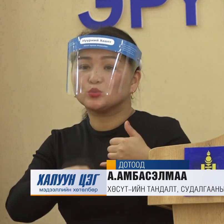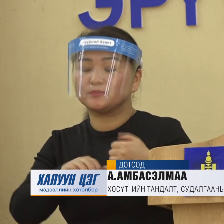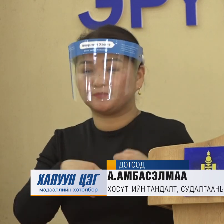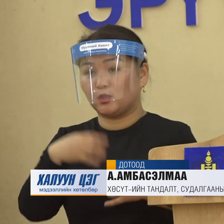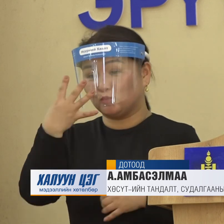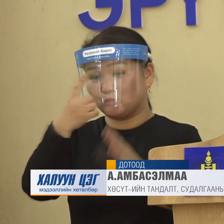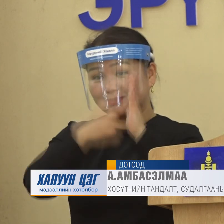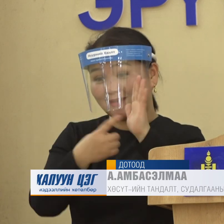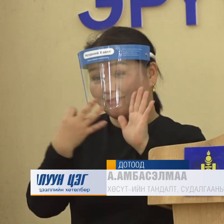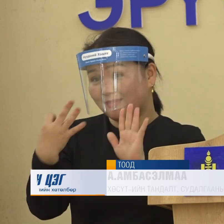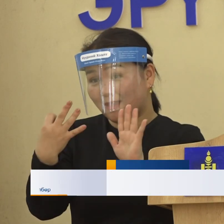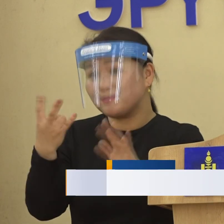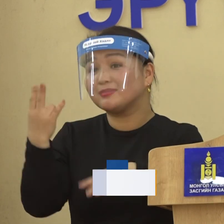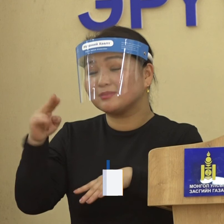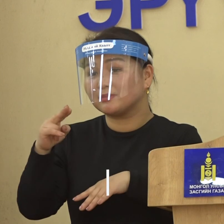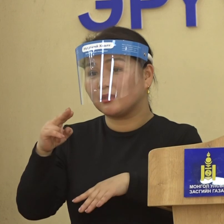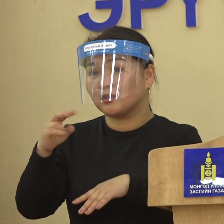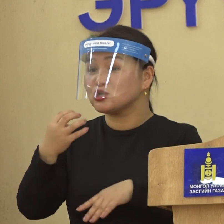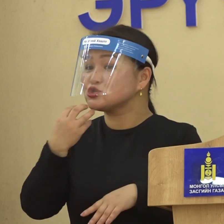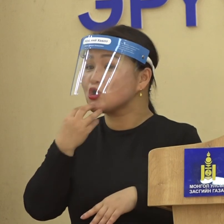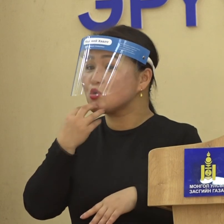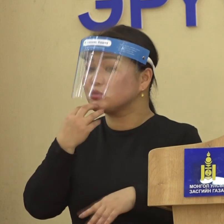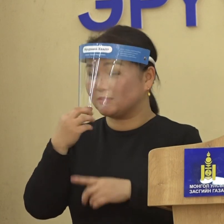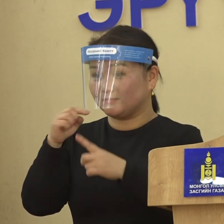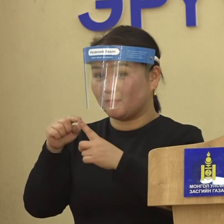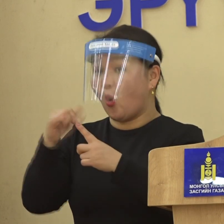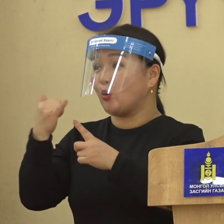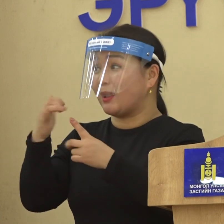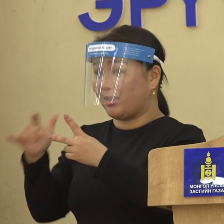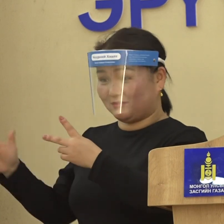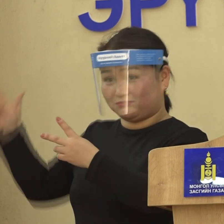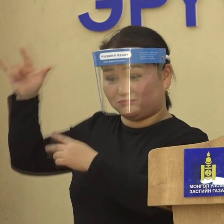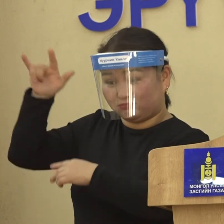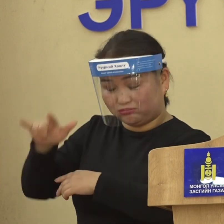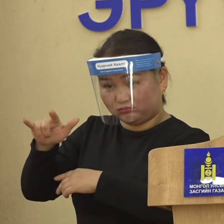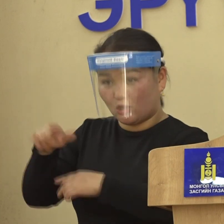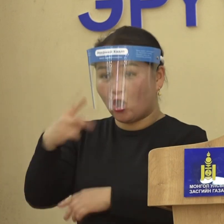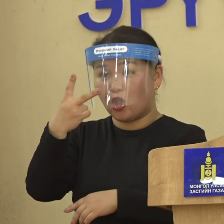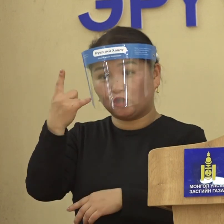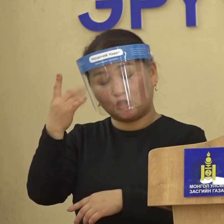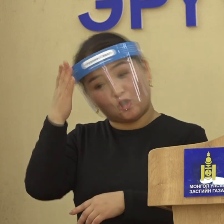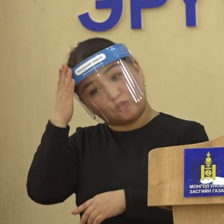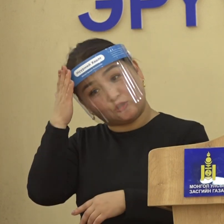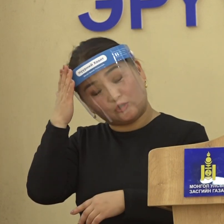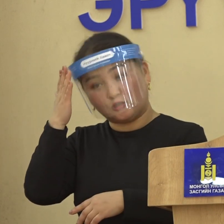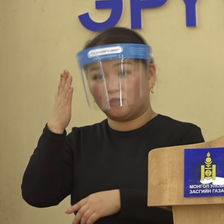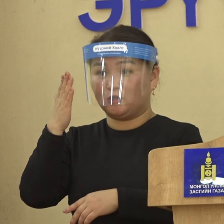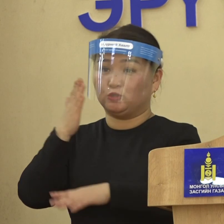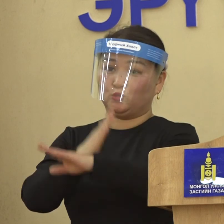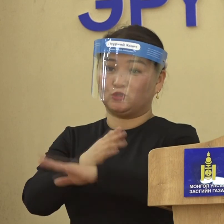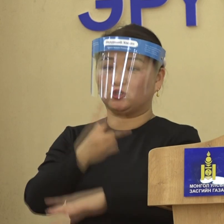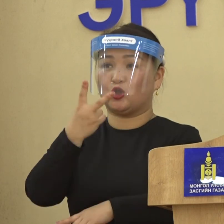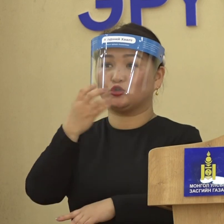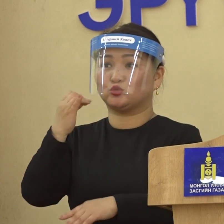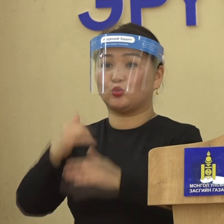4-р сарын 8-нд Сөүл Улаанбаатарын онгоцоор ирсэн хүмүүсээ 21 хоног нь дуусаад 200 гаруй хүнээ гаргалаа. Өнөөдөр халдварч